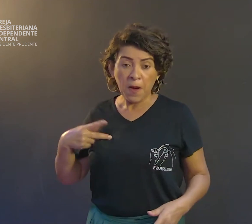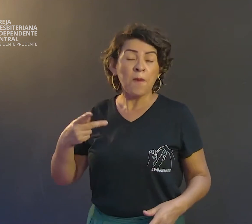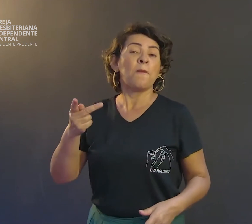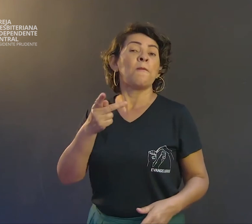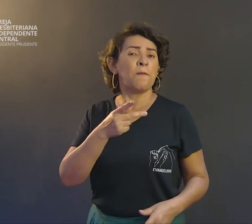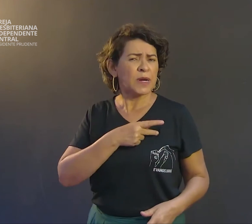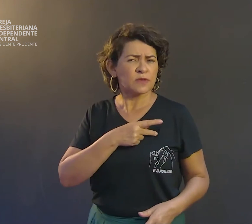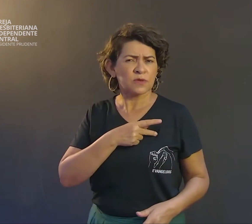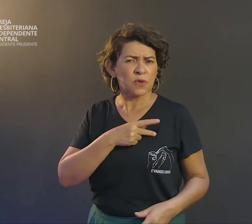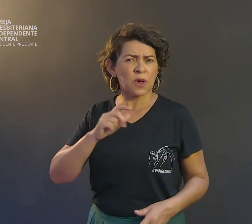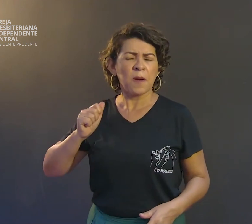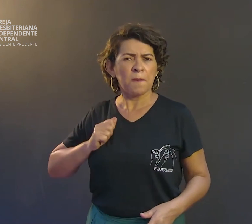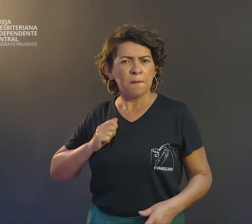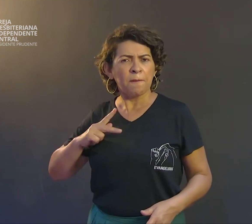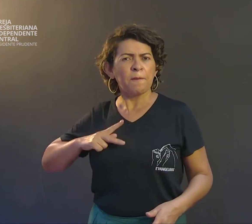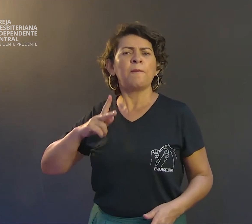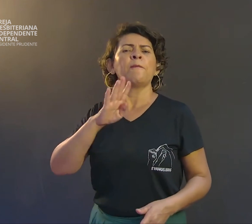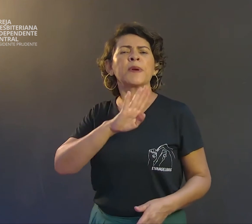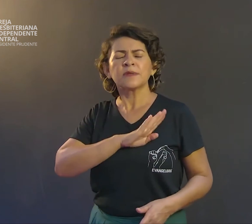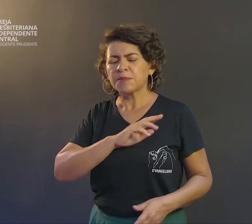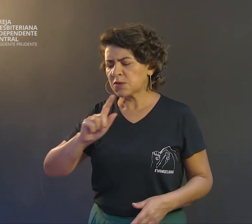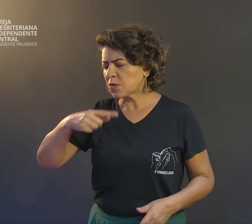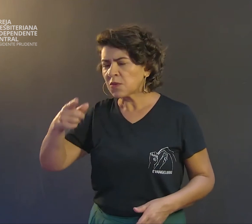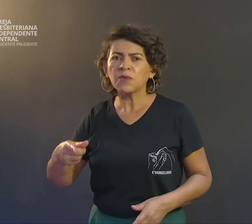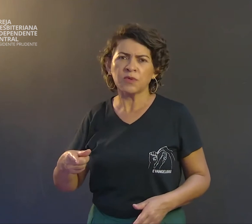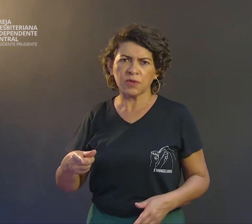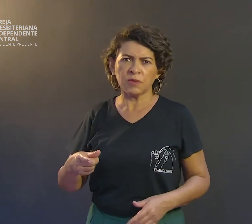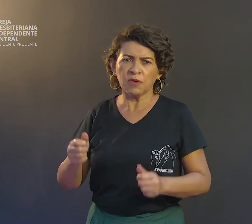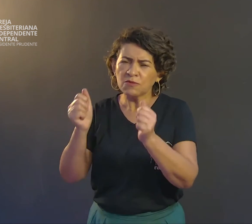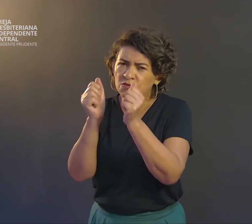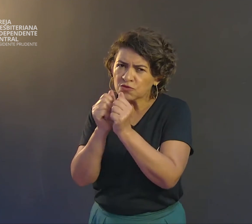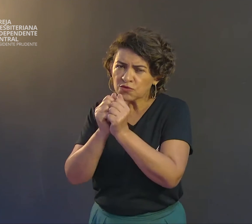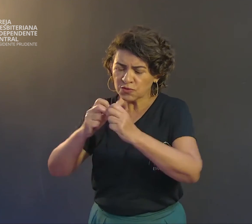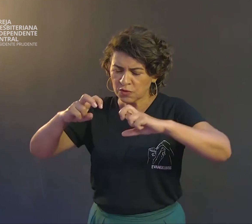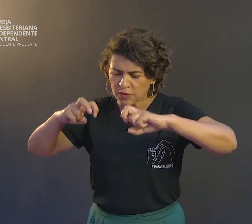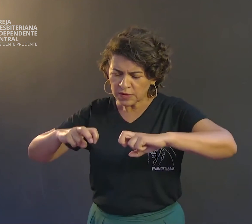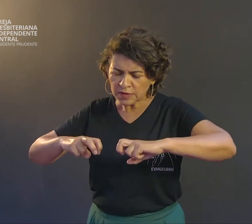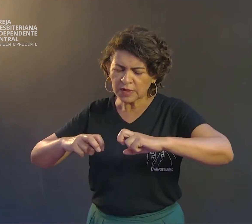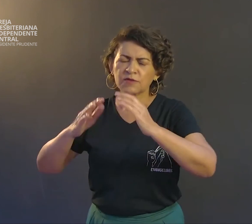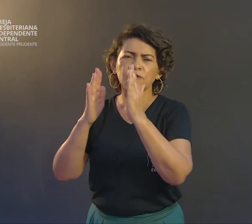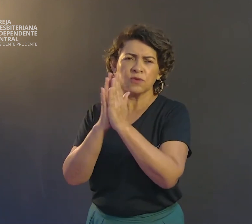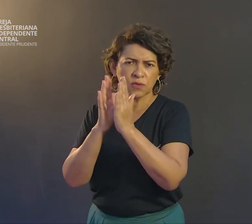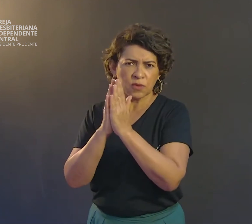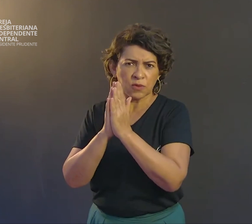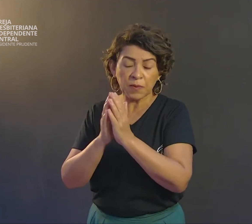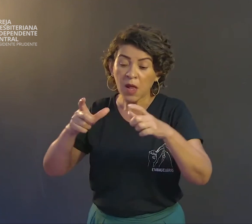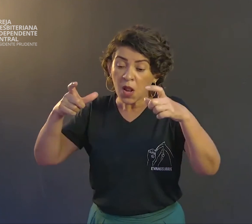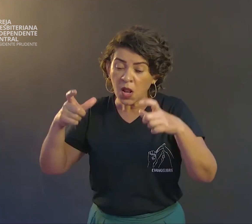maduro. Sente-se com essa pessoa em um ambiente seguro e silencioso e leia tudo o